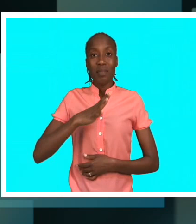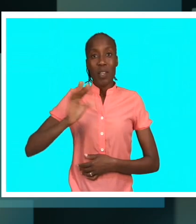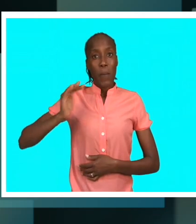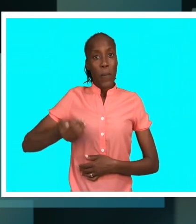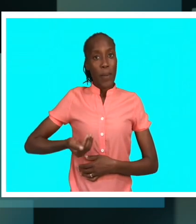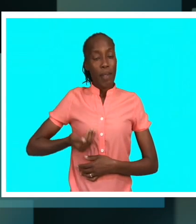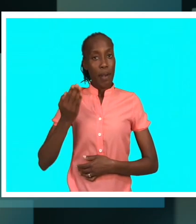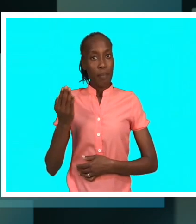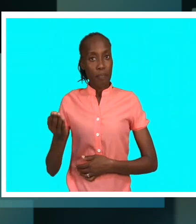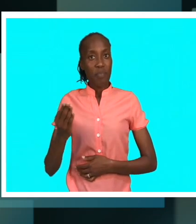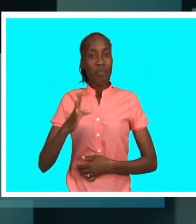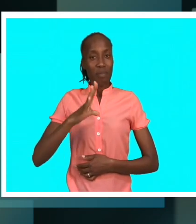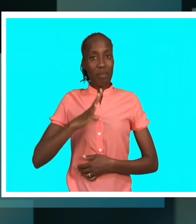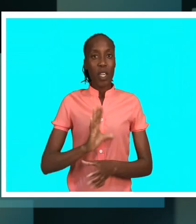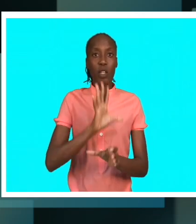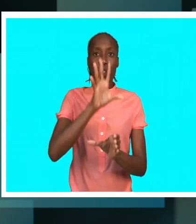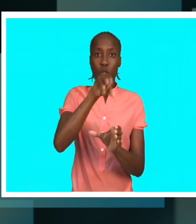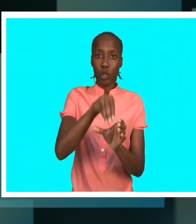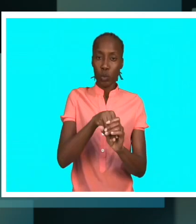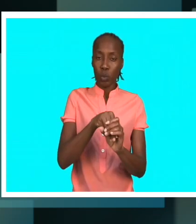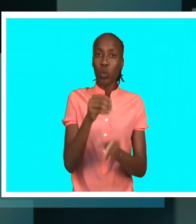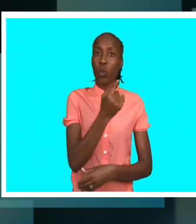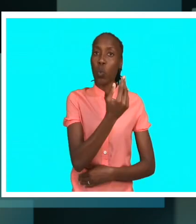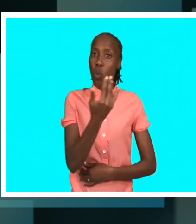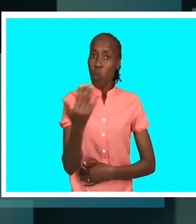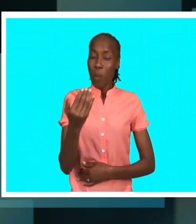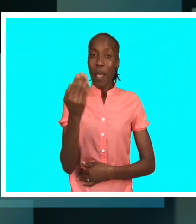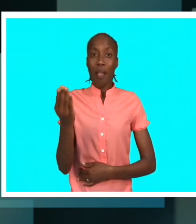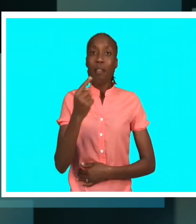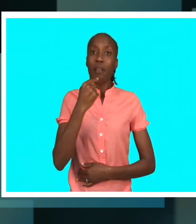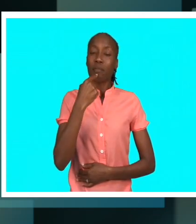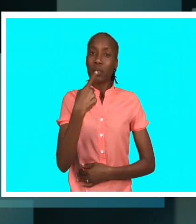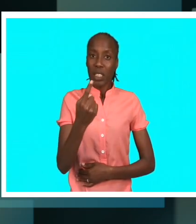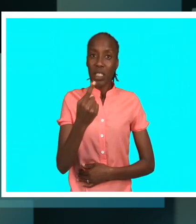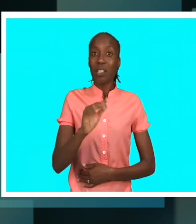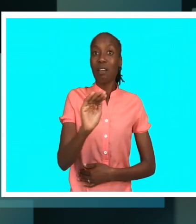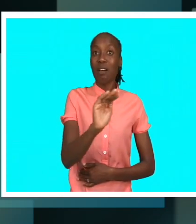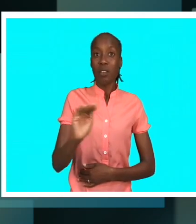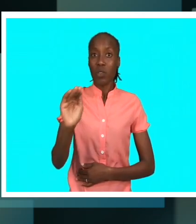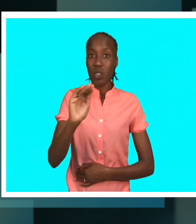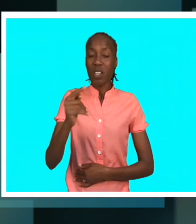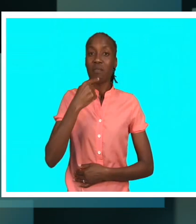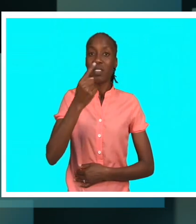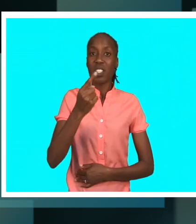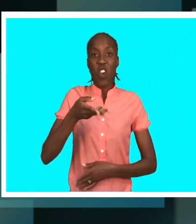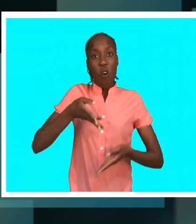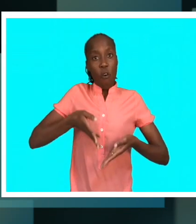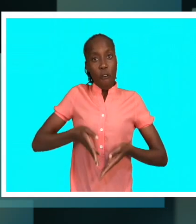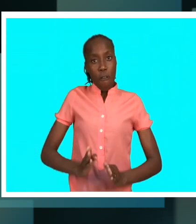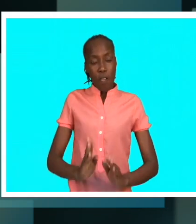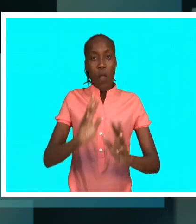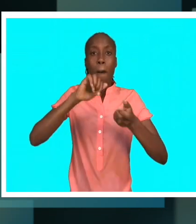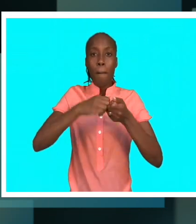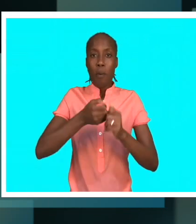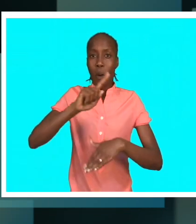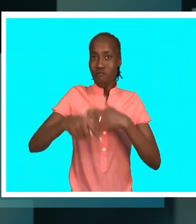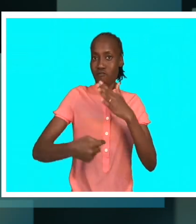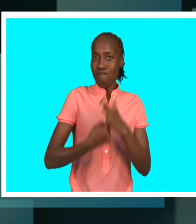Célia Chattone faz parte desta estatística. Ela revela que a sociedade considera o seu filho